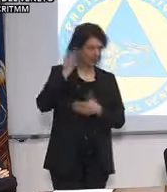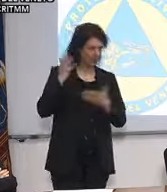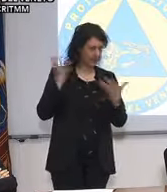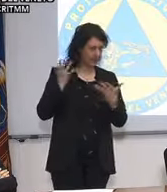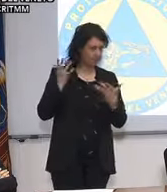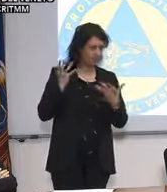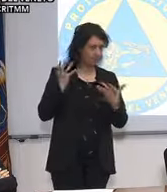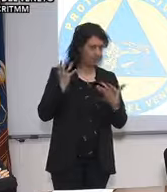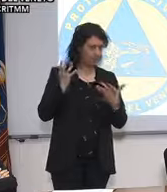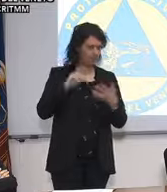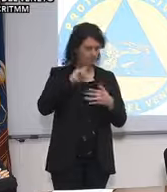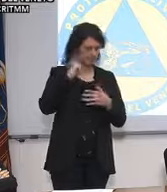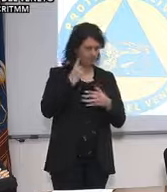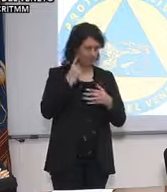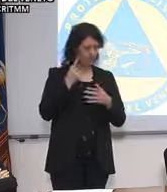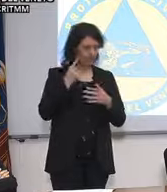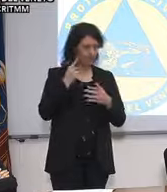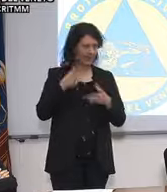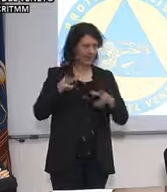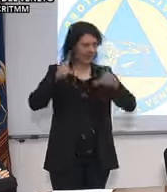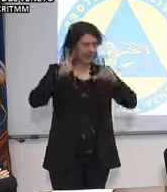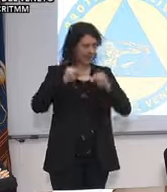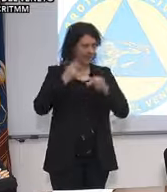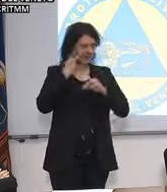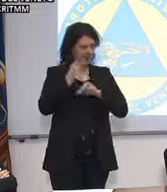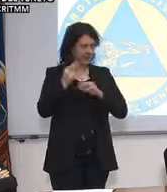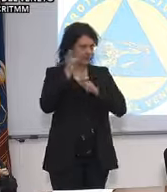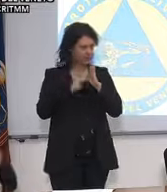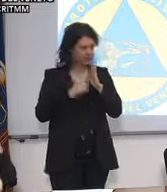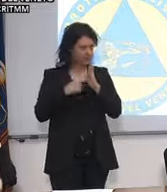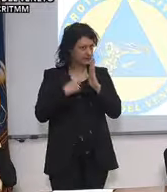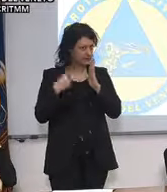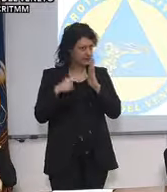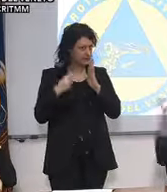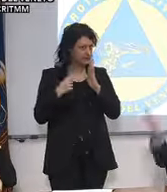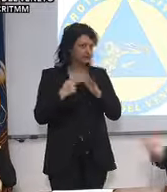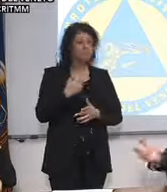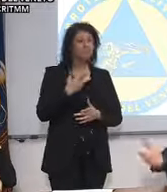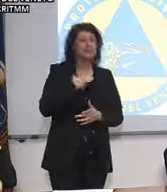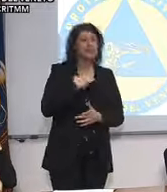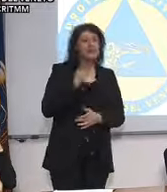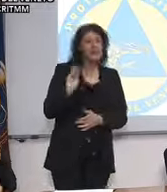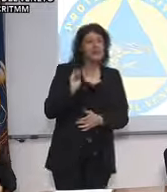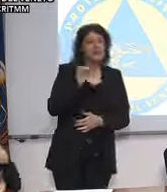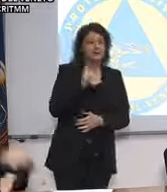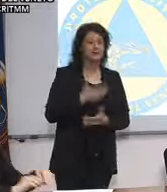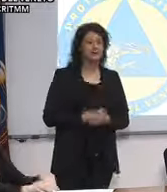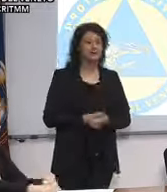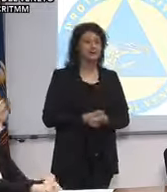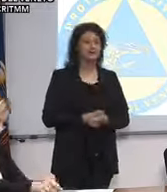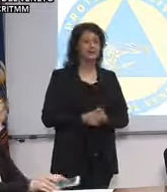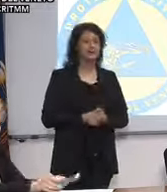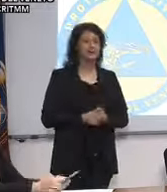riaprire una discussione su questi temi. Ma io la faccio io questa richiesta, non ho la velleità di